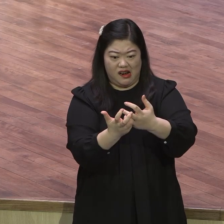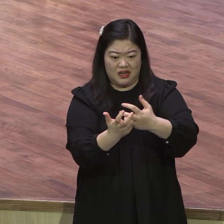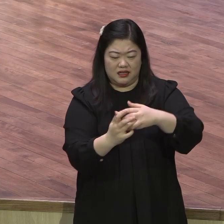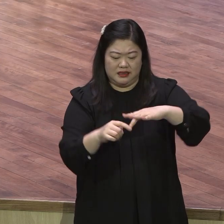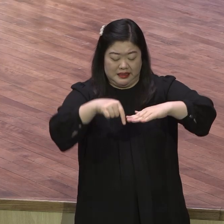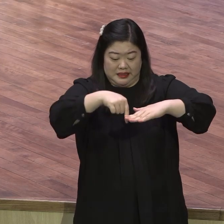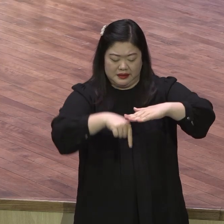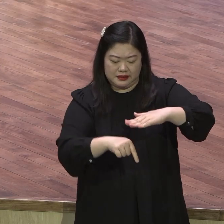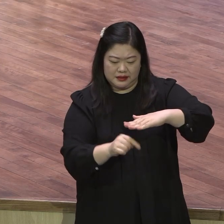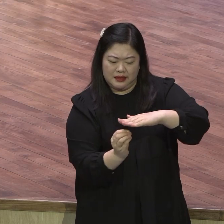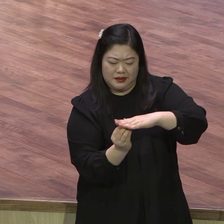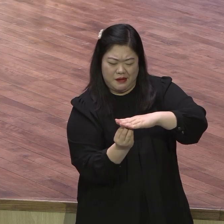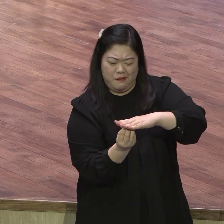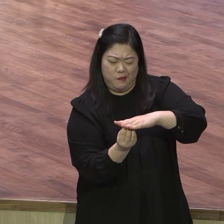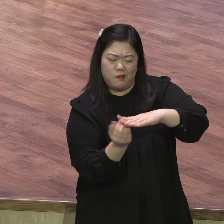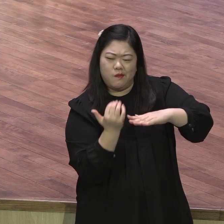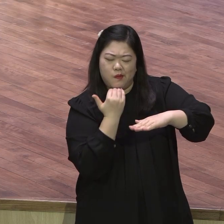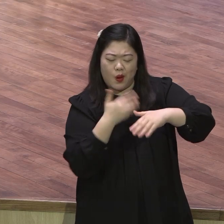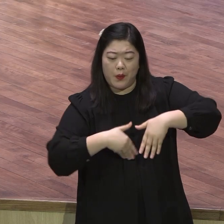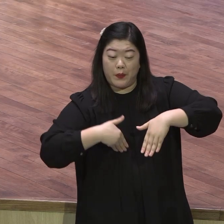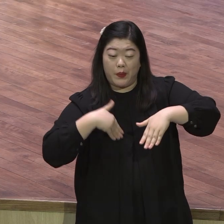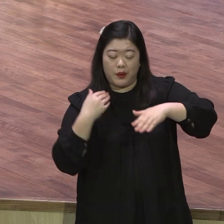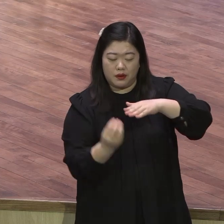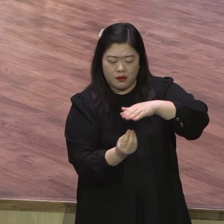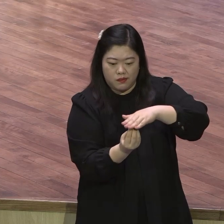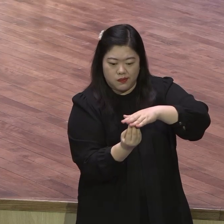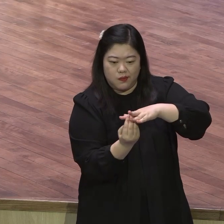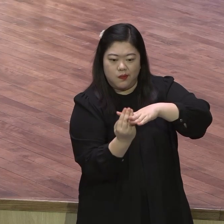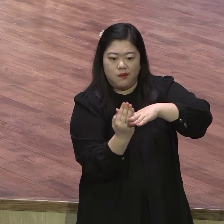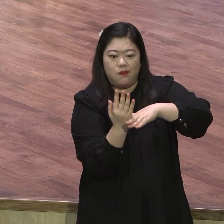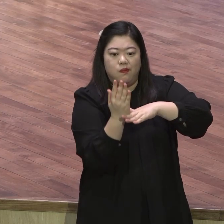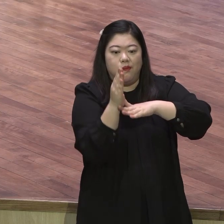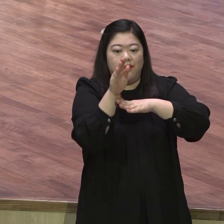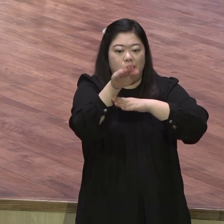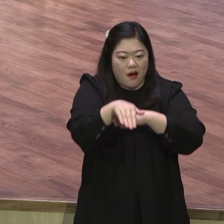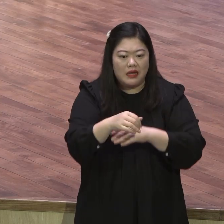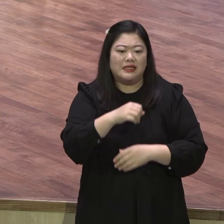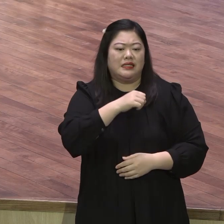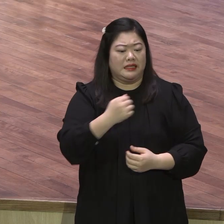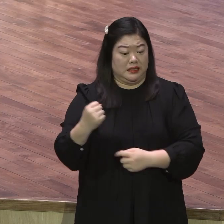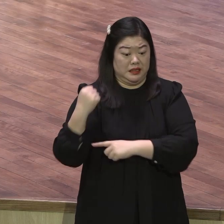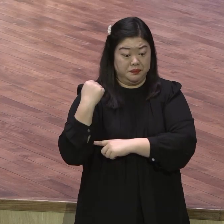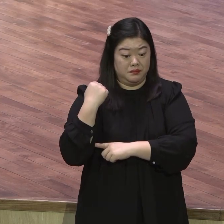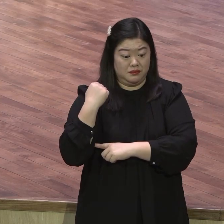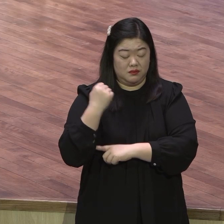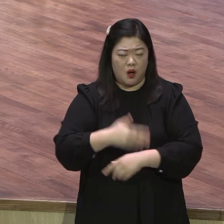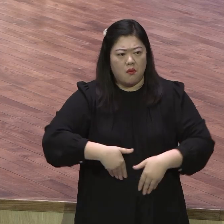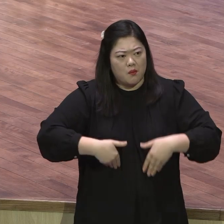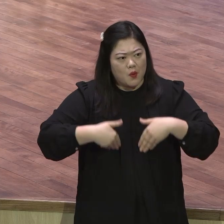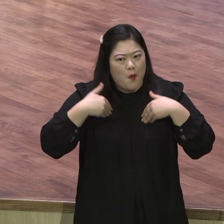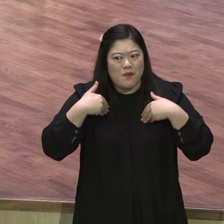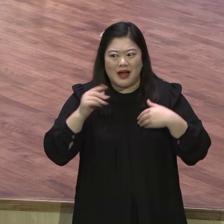보여주는 봄의 이 생명력, 이런 생명력을 느끼고 싶어합니다. 사람들이 샤악!